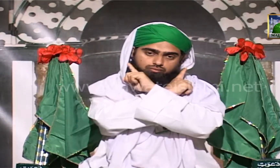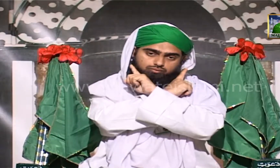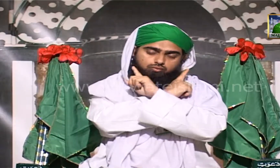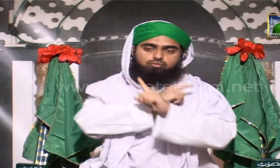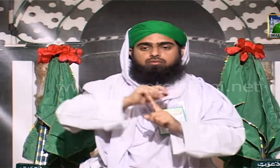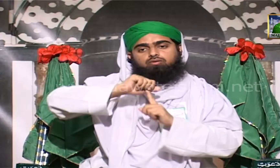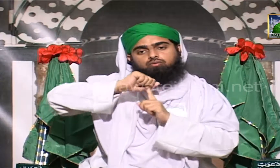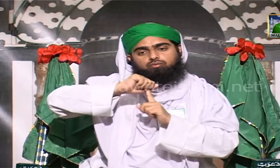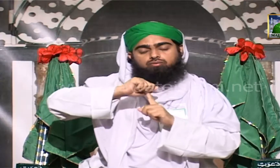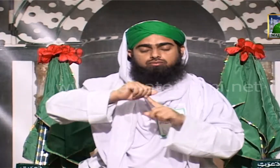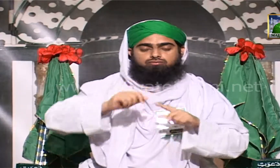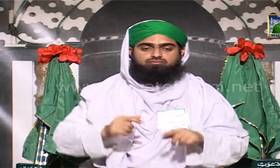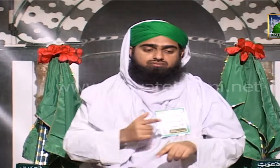توبہ کرنی ہوگی کہ تاخیر بھی گناہ ہے.